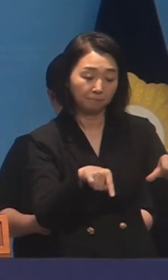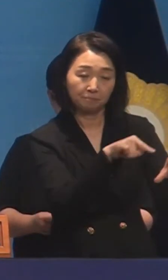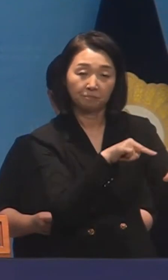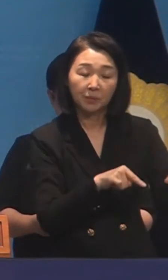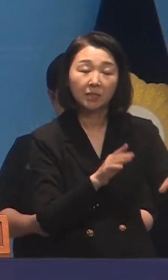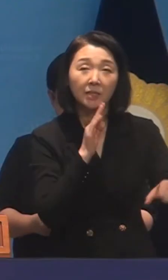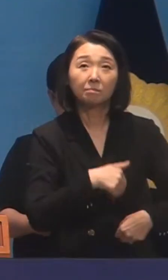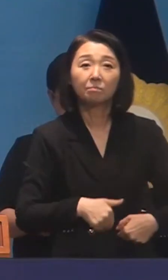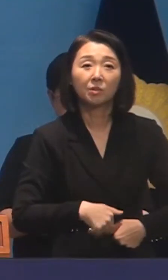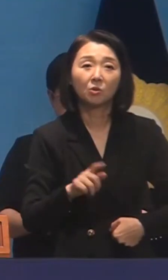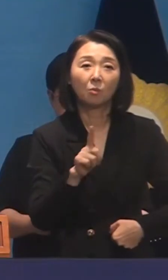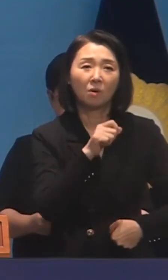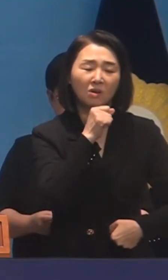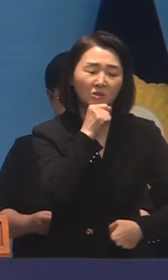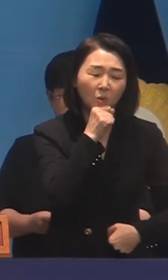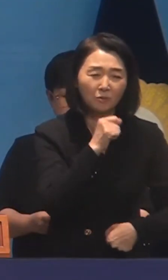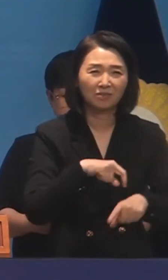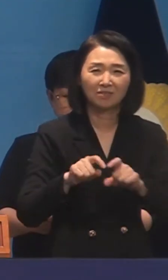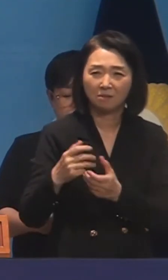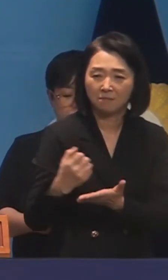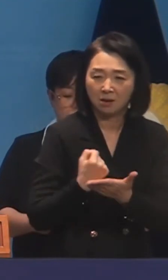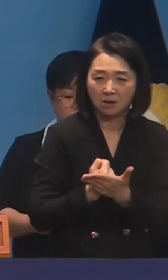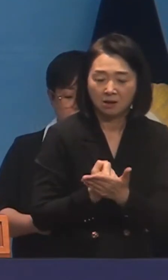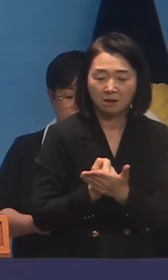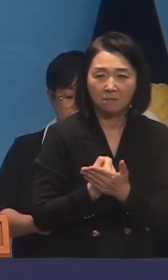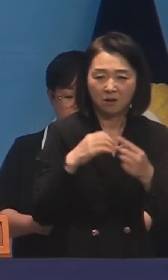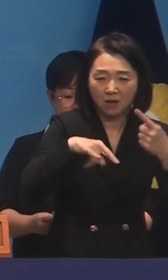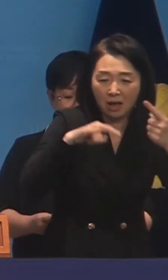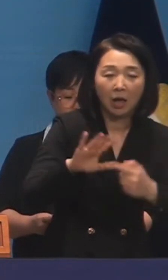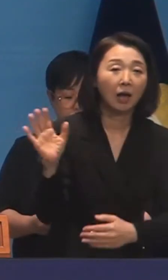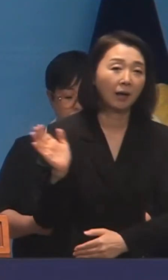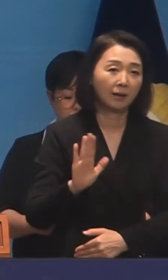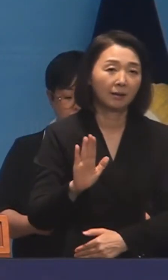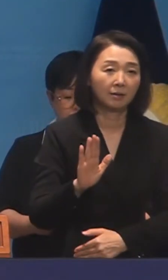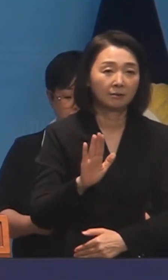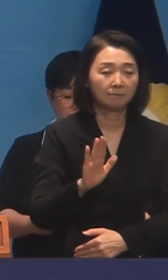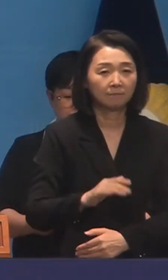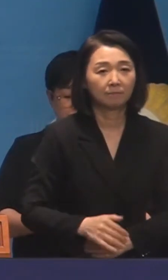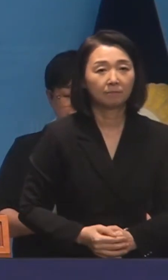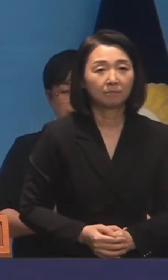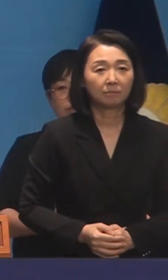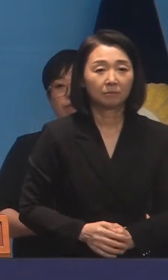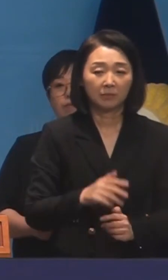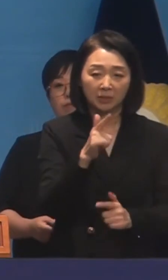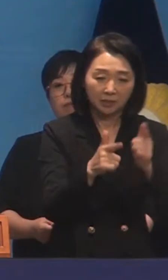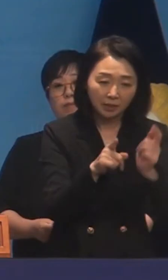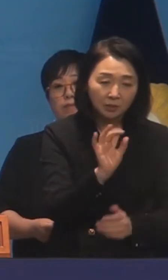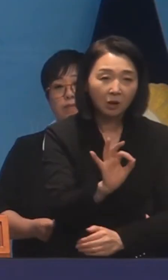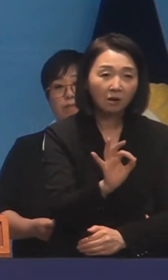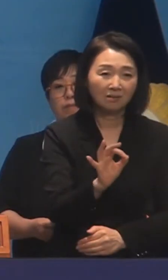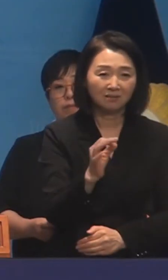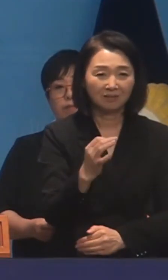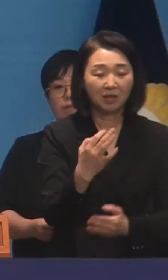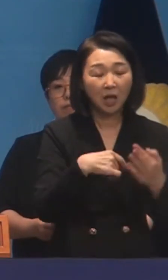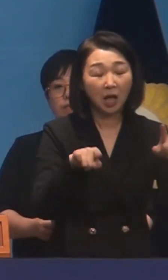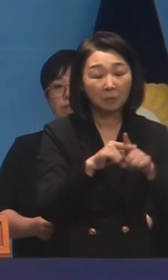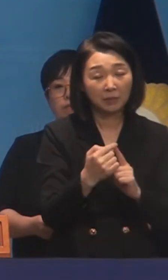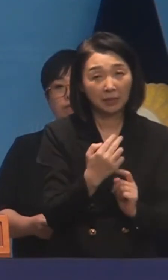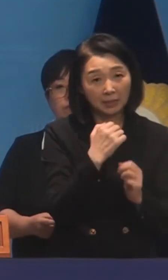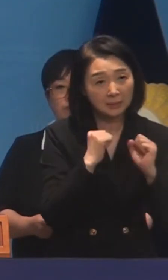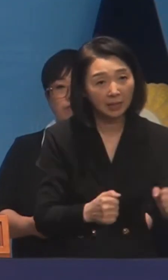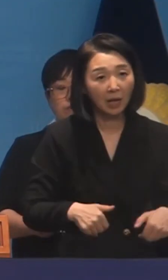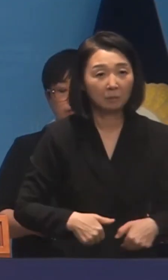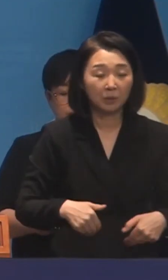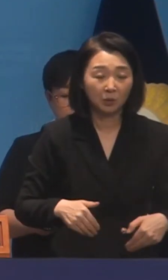필요한 것은 점수를 더 받아야 하는 기계적 기술이 아닙니다. 다양성과 공존,